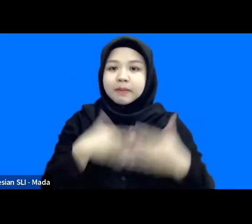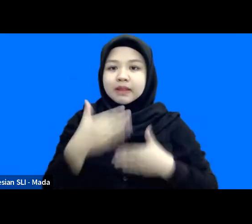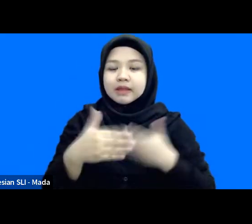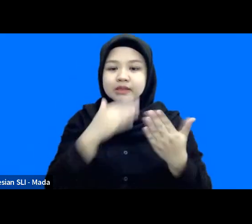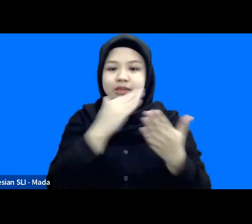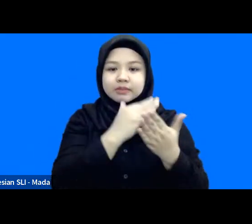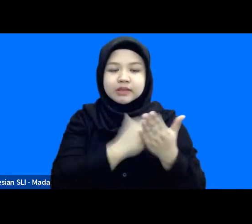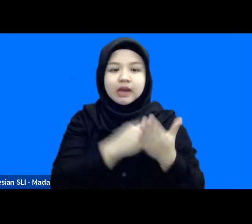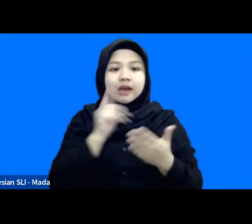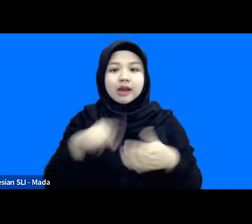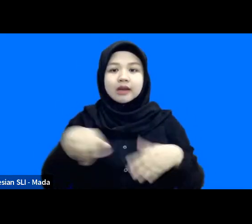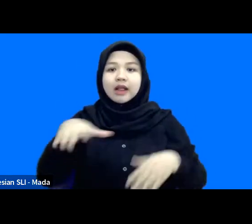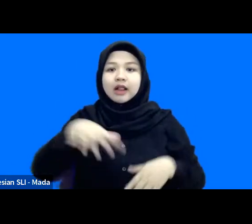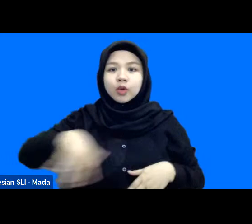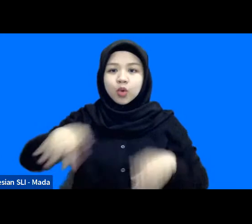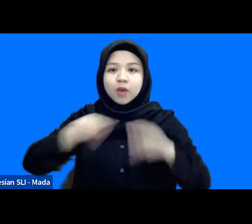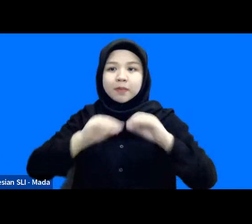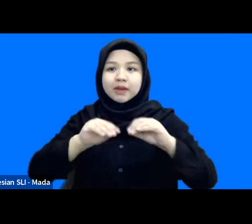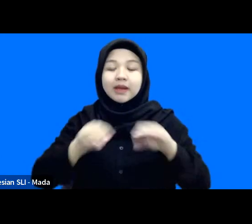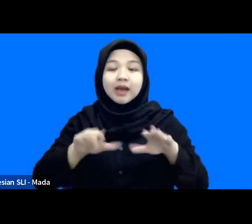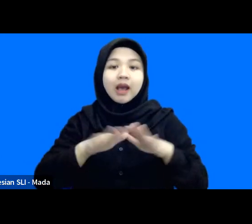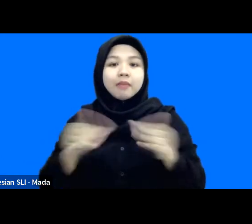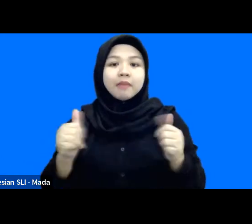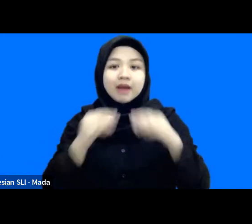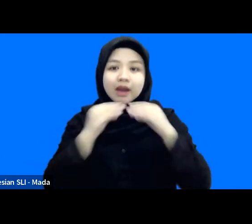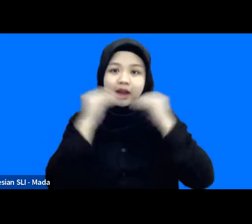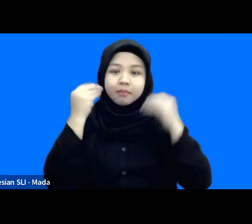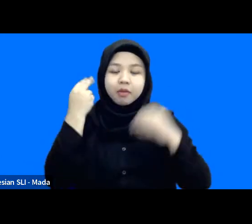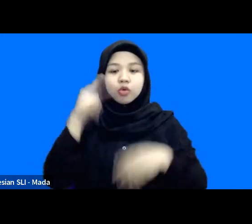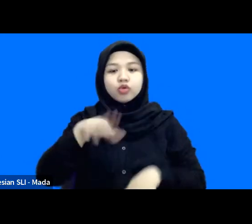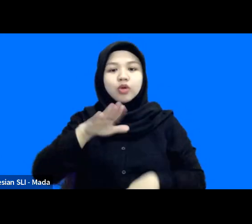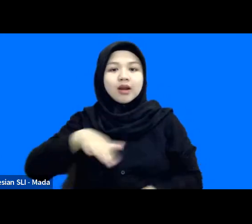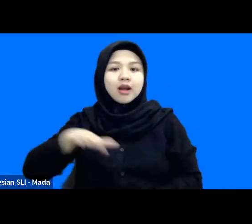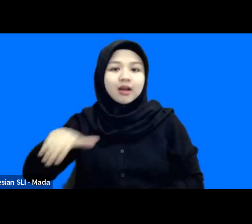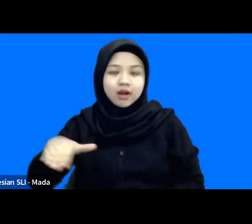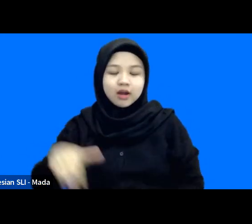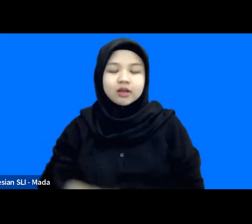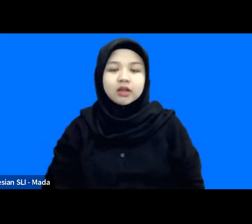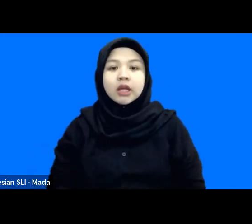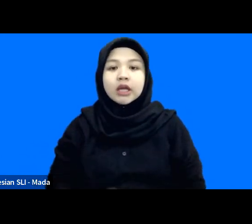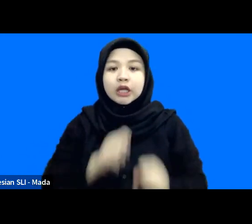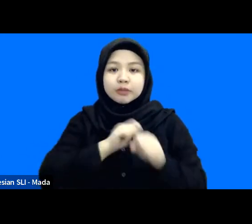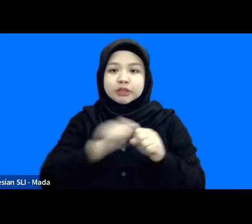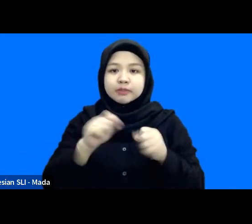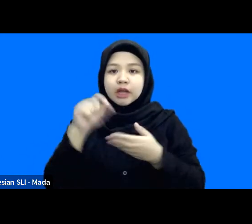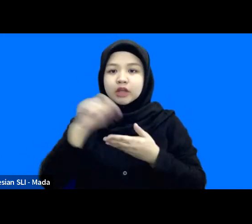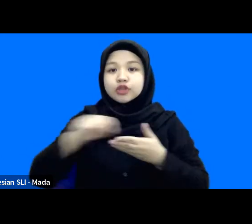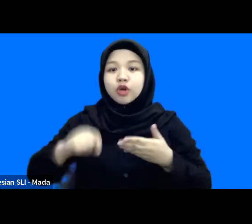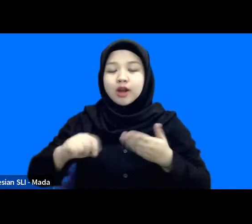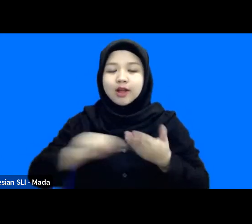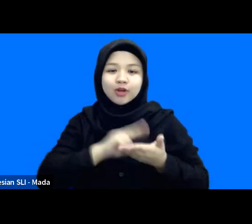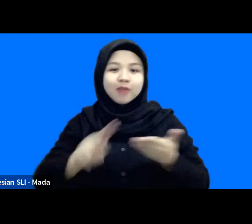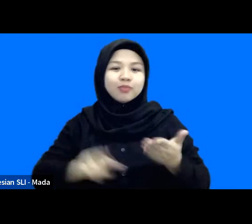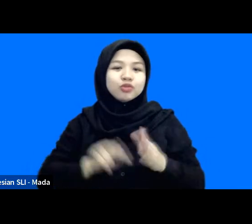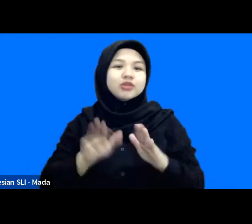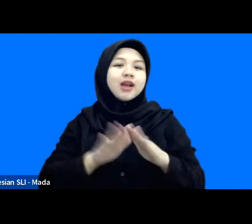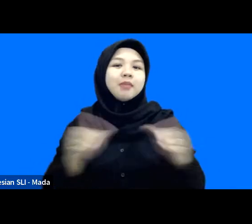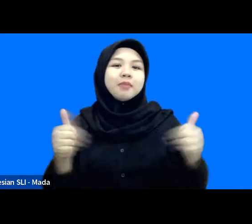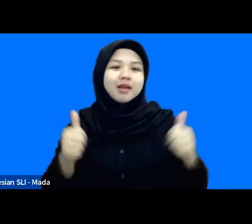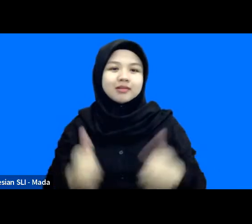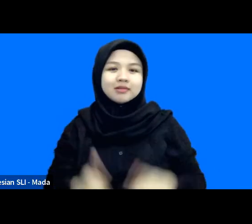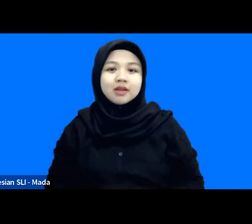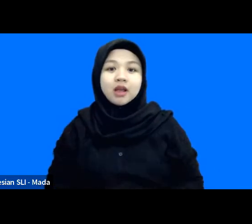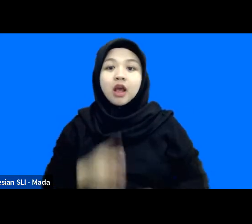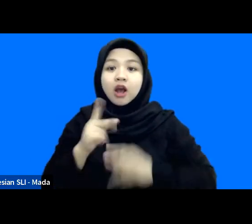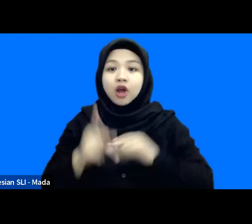pendidikan yang aman, ramah untuk setiap anak, untuk menciptakan sekolah dan kampus yang aman. Ketika